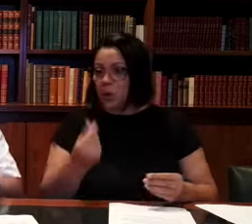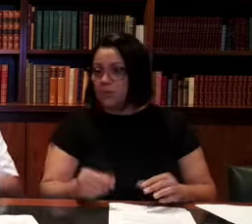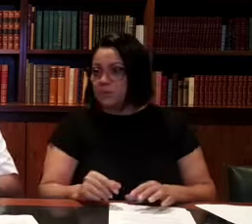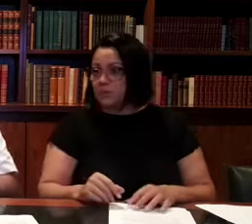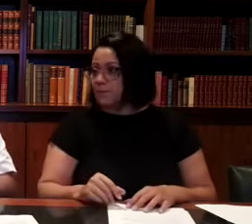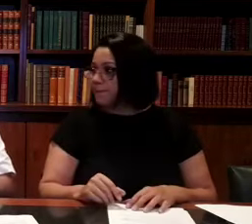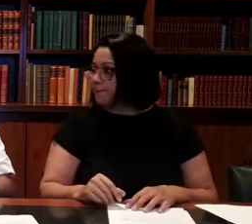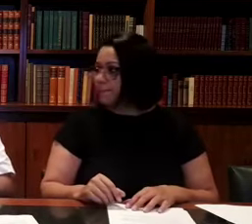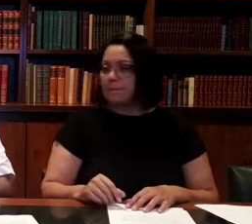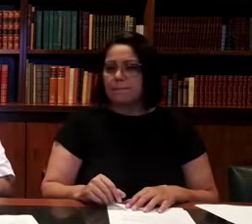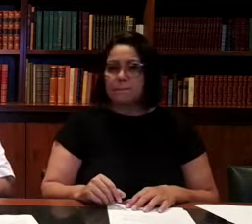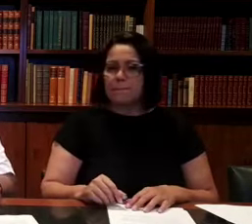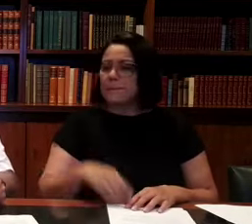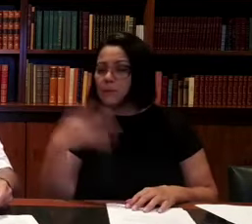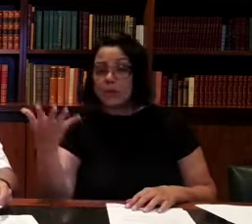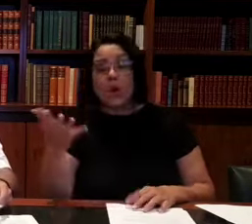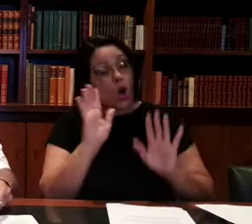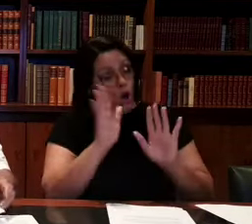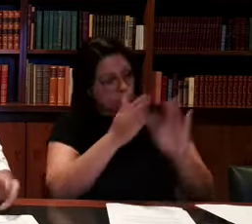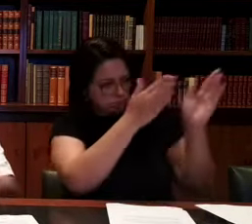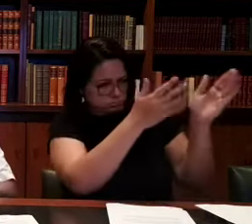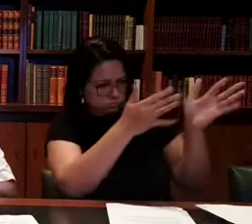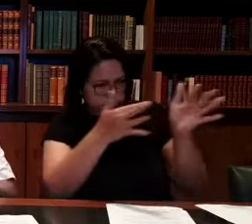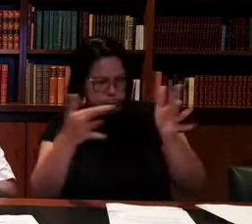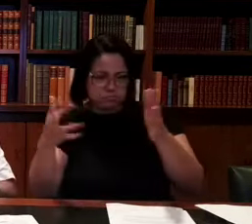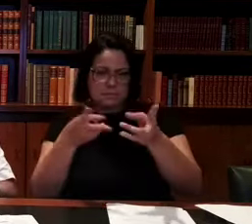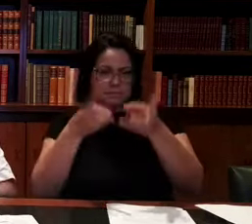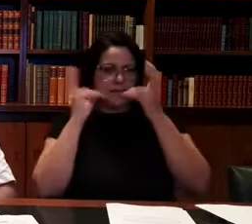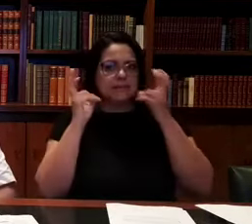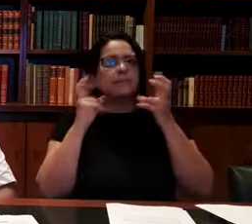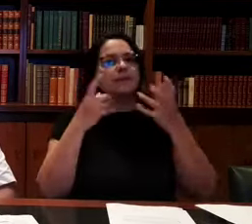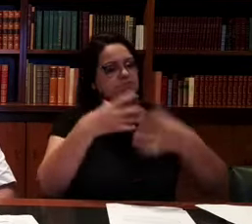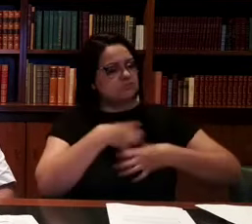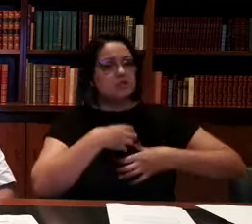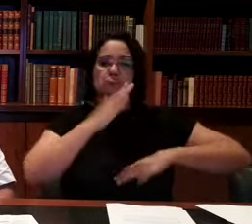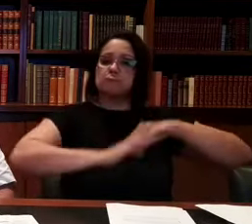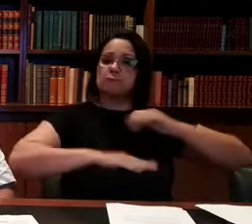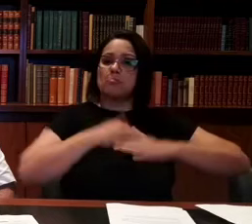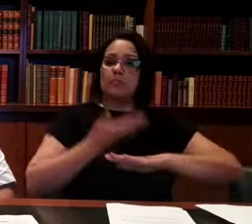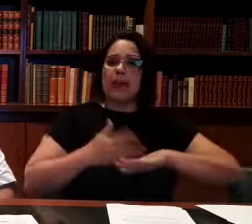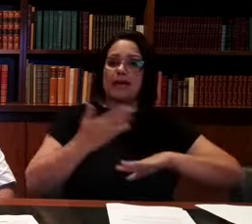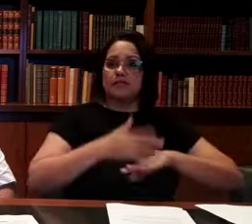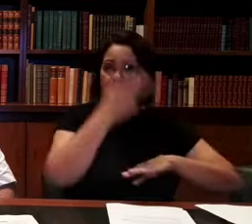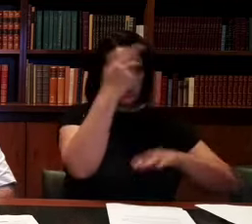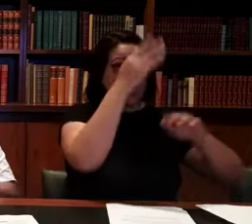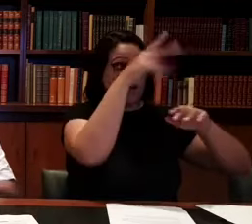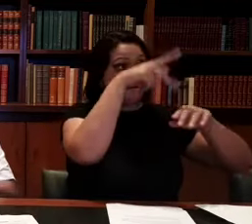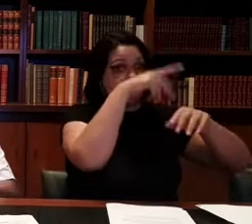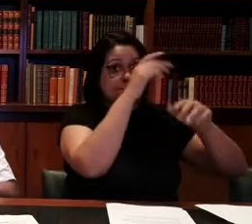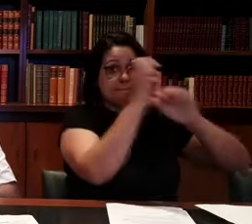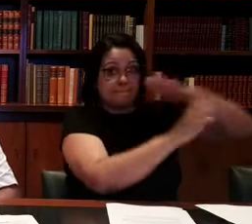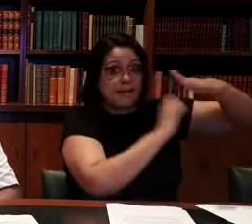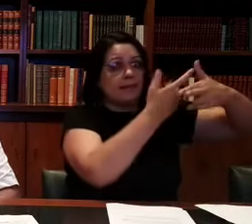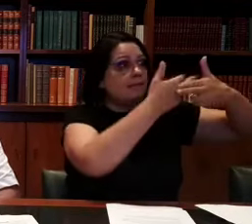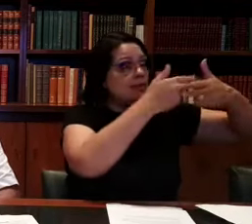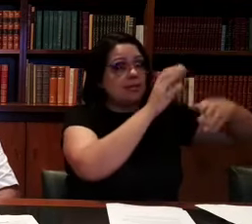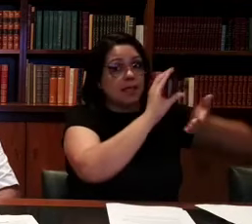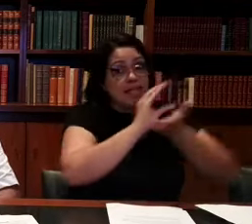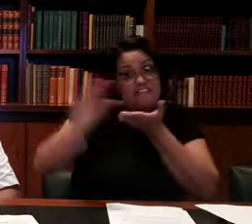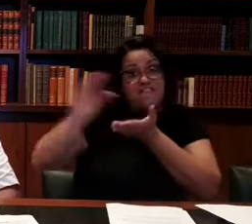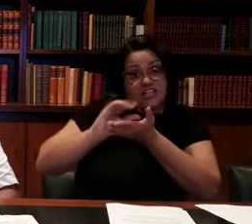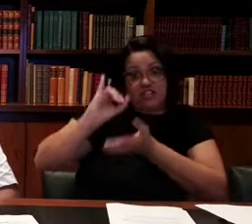no final das contas O que que a gente percebe né um senso de pragmatismo muito grande investidor a gente tá conversando com os